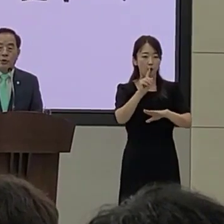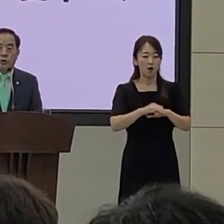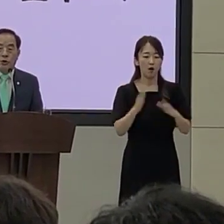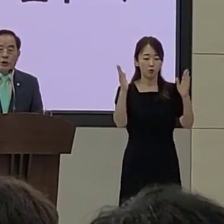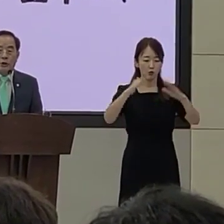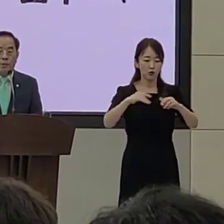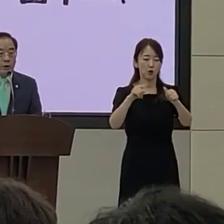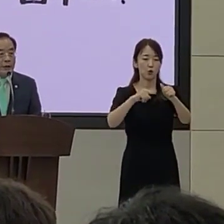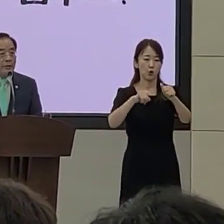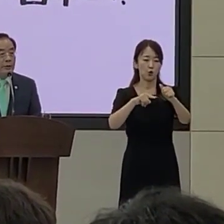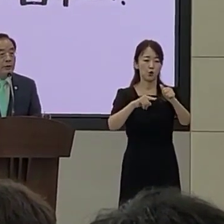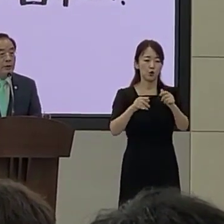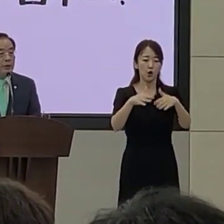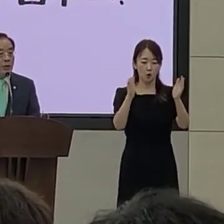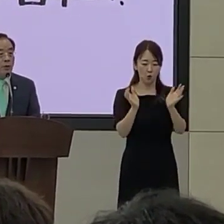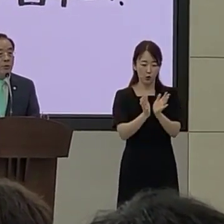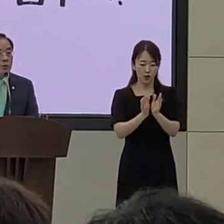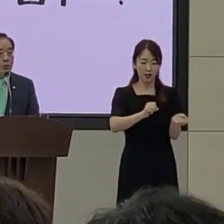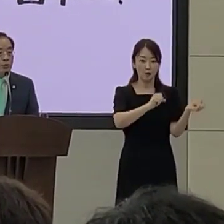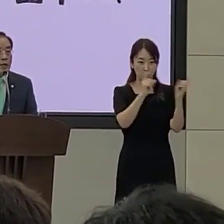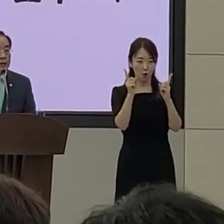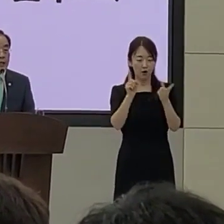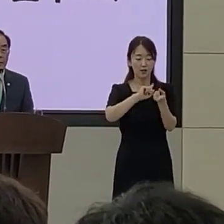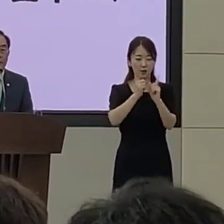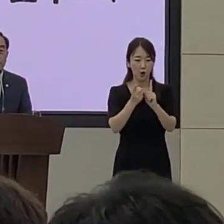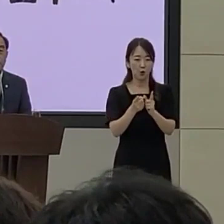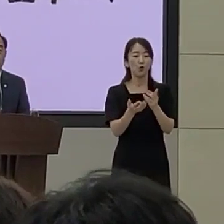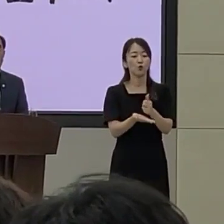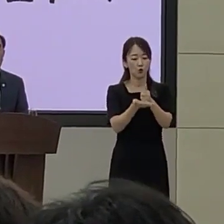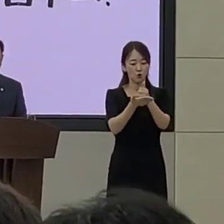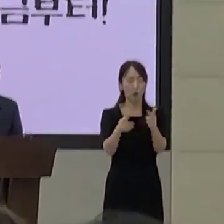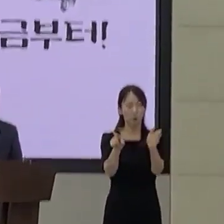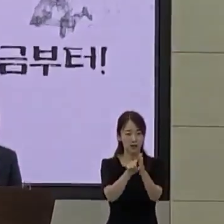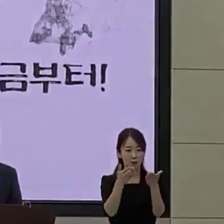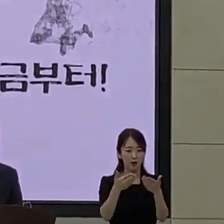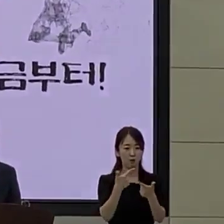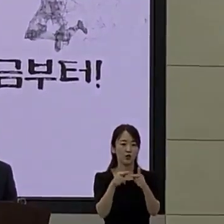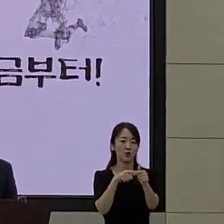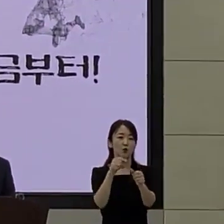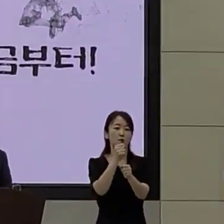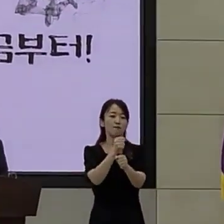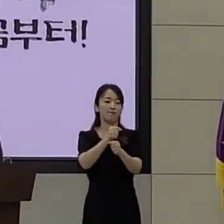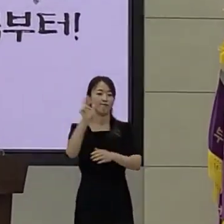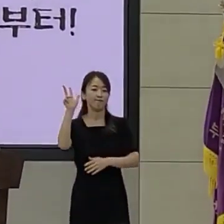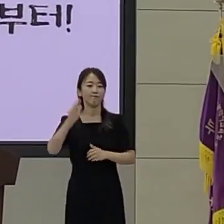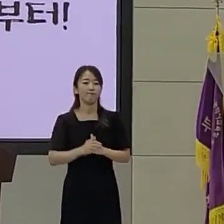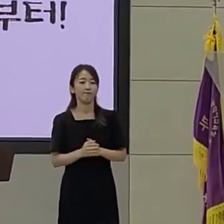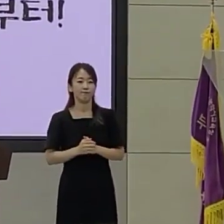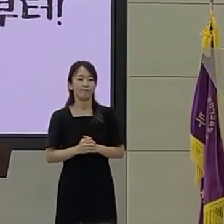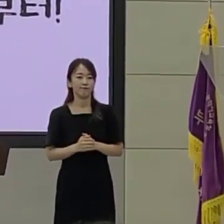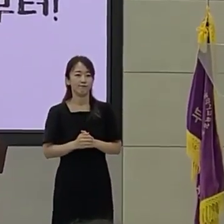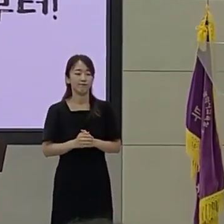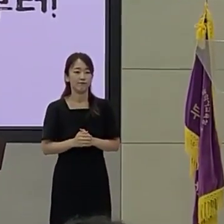마지막으로 무너진 교육공동체를 복원하여 상호 존중과 신뢰받는 부상교육을 만들겠습니다.